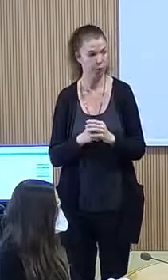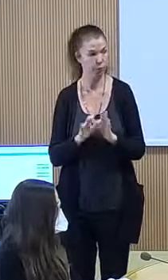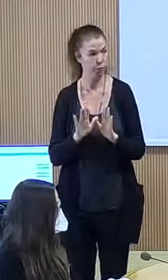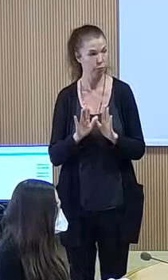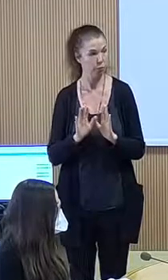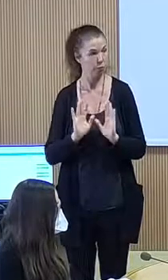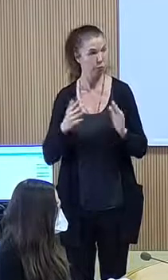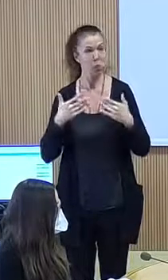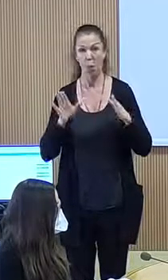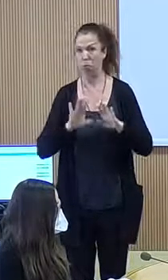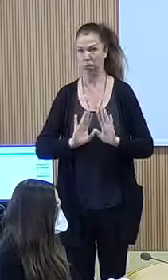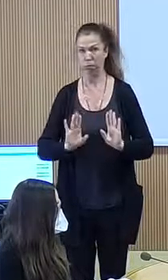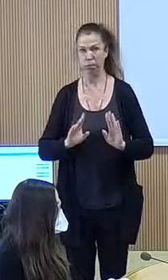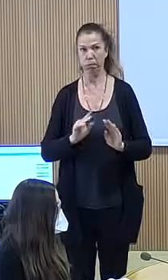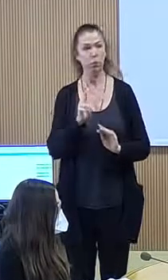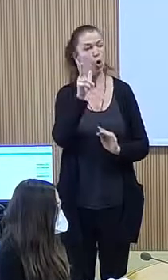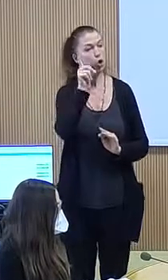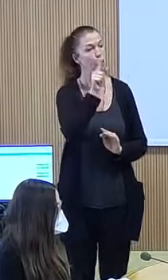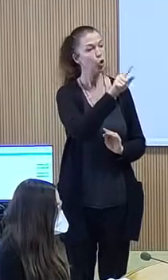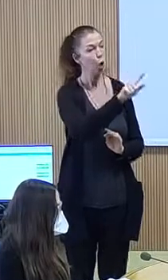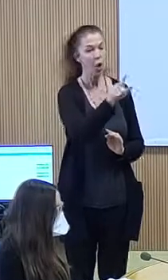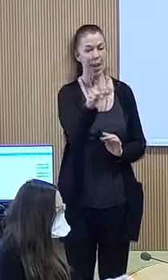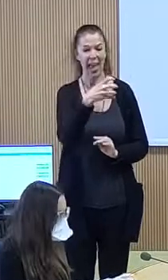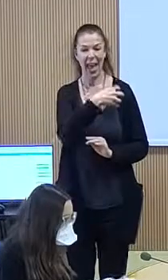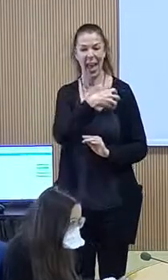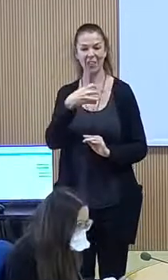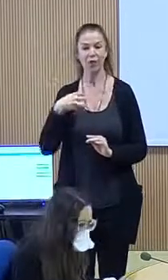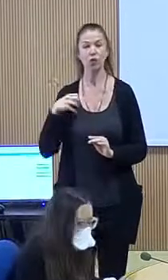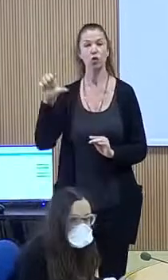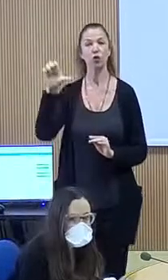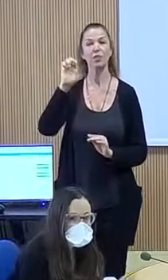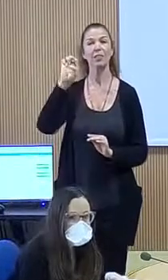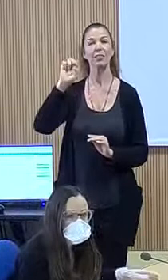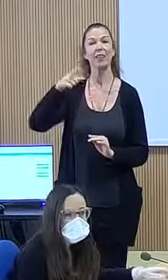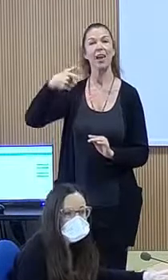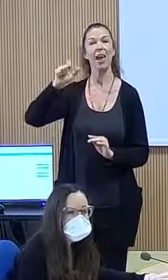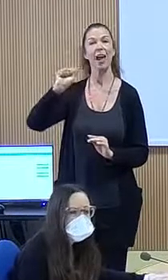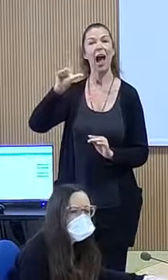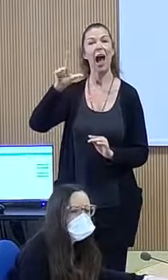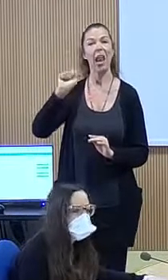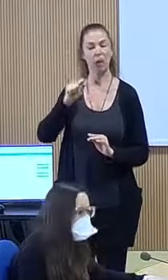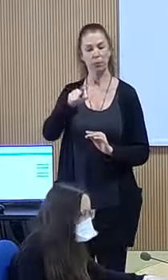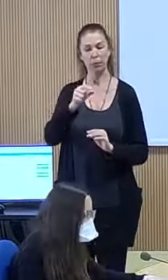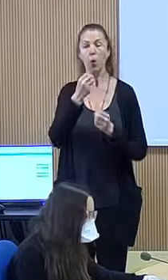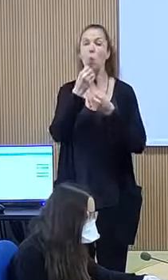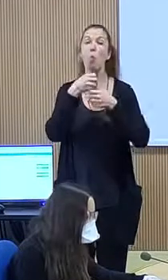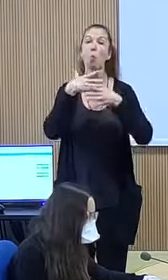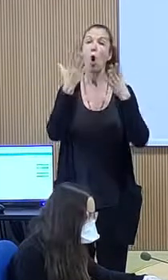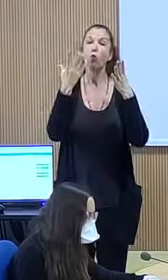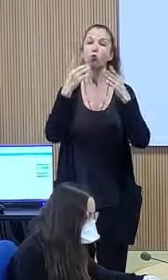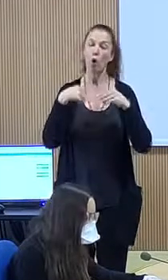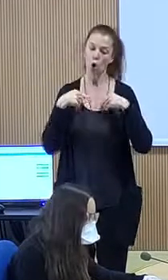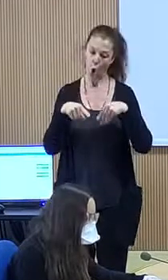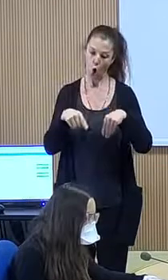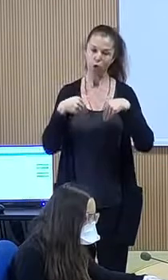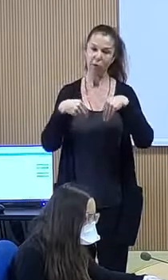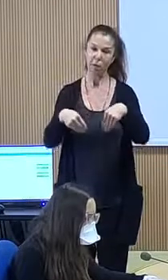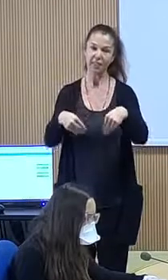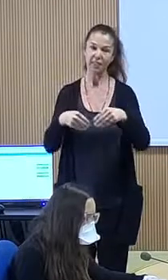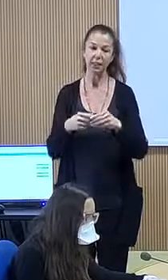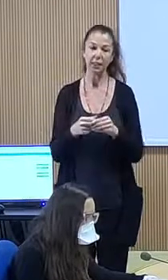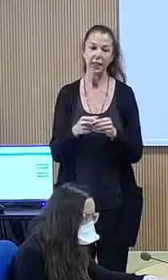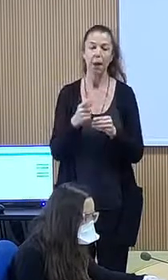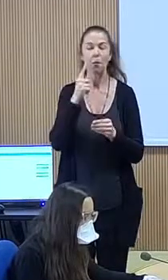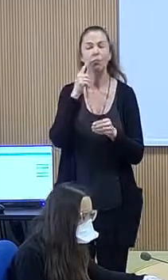l'assessore segala a buongiorno presentiamo oggi un piccolo servizio che